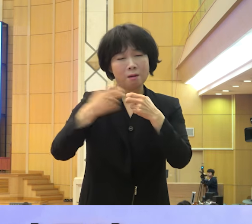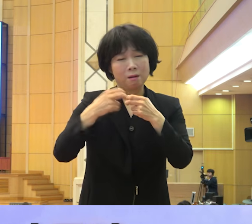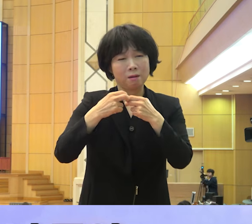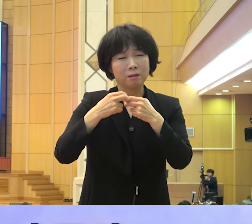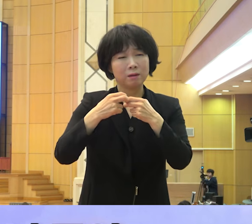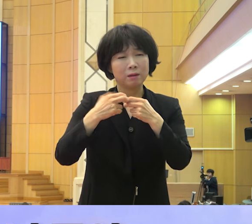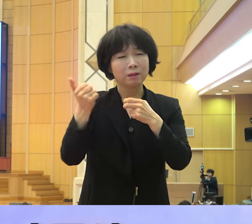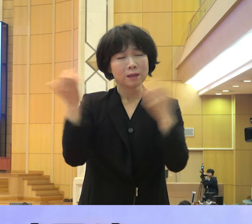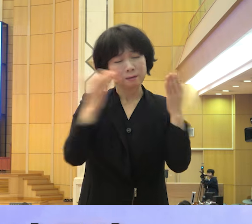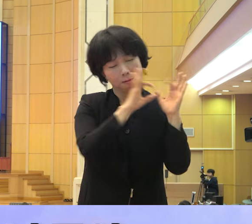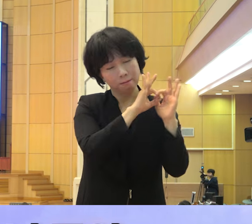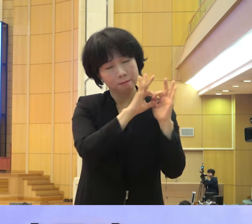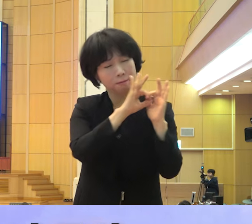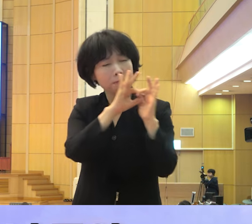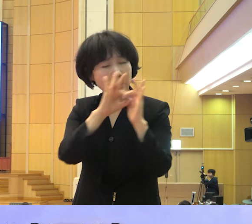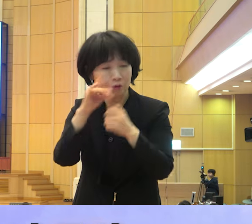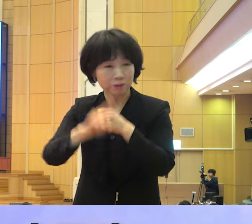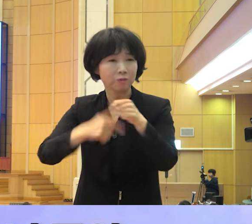16년 차에